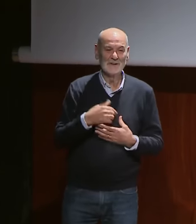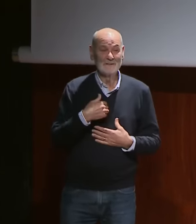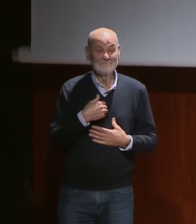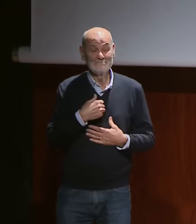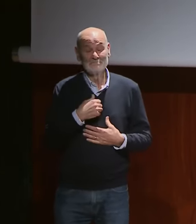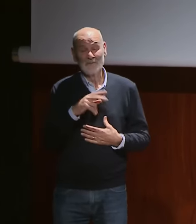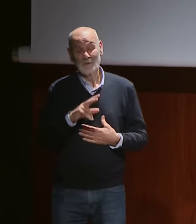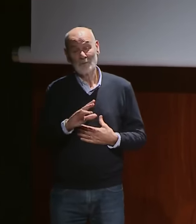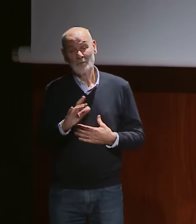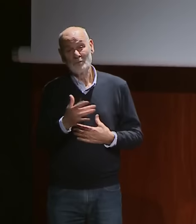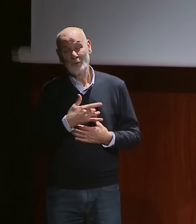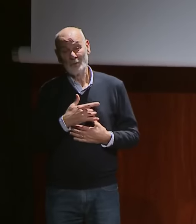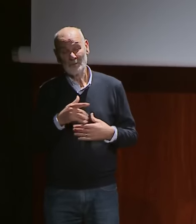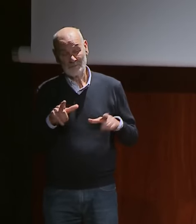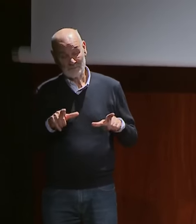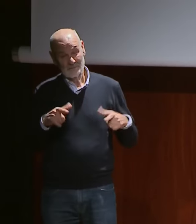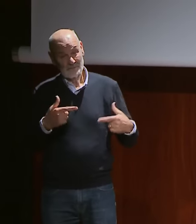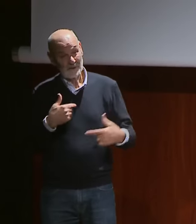Alors, bonjour à tous.